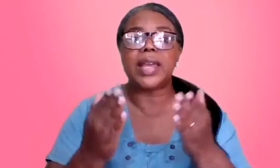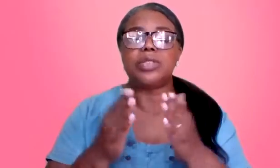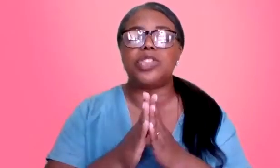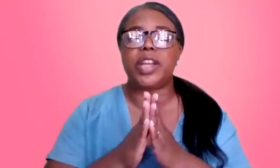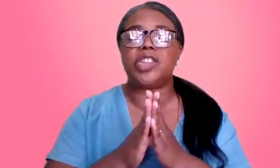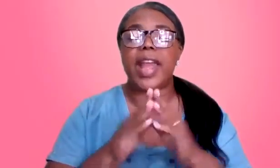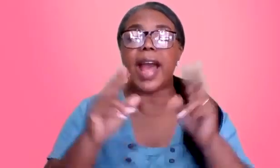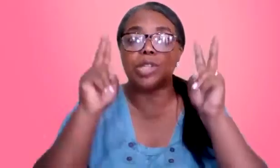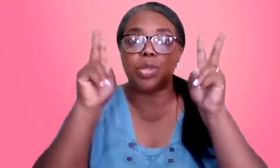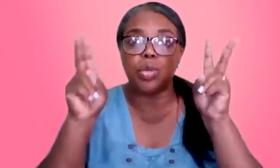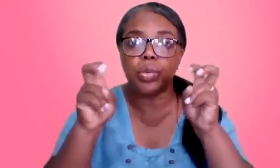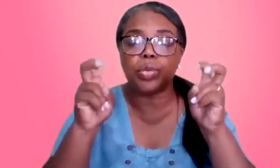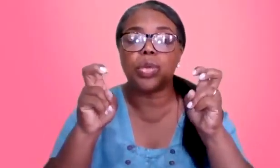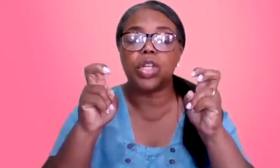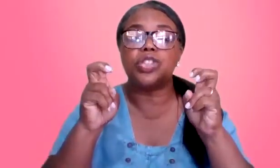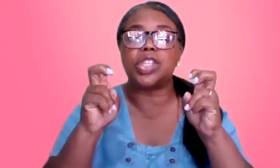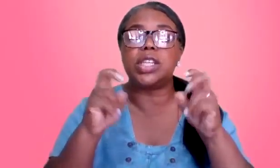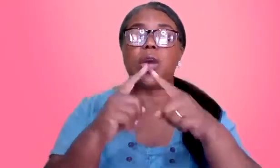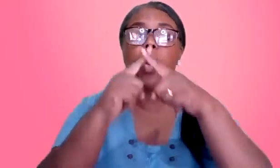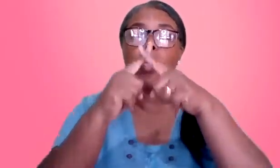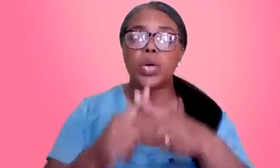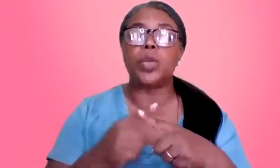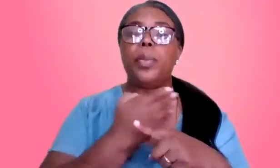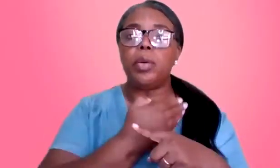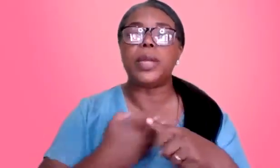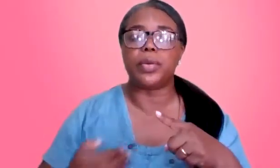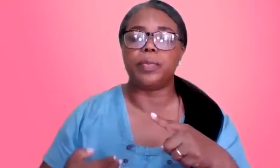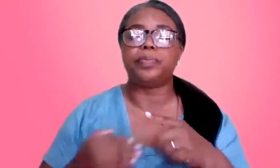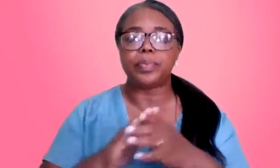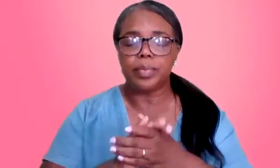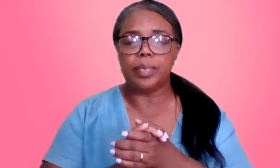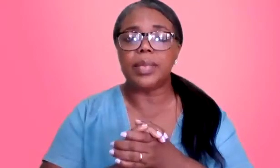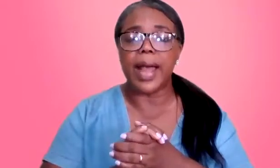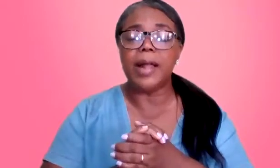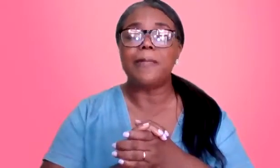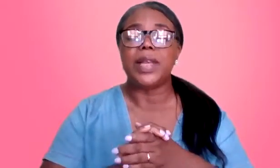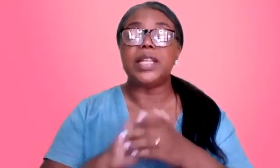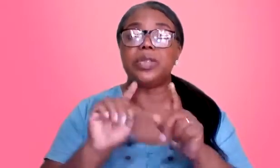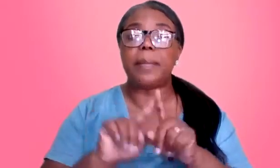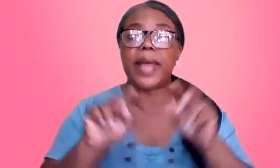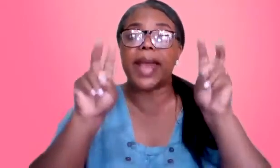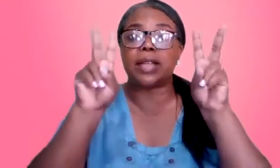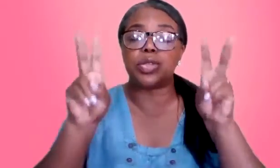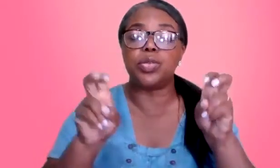isso, gente, é assunto de concurso público, tá? Isso também é assunto